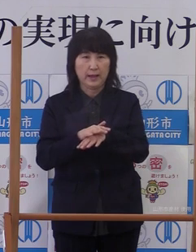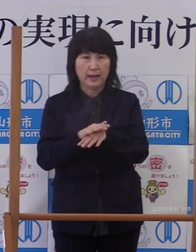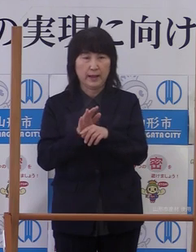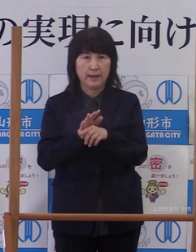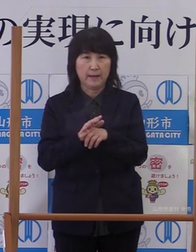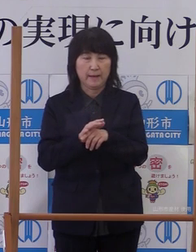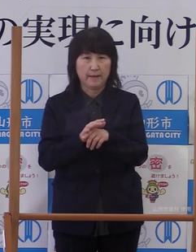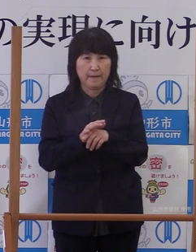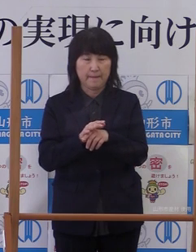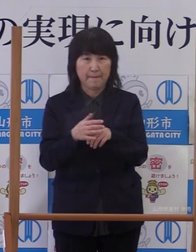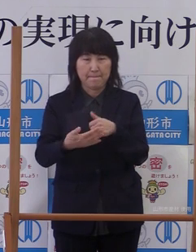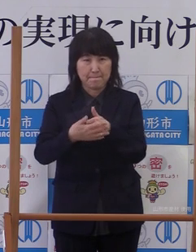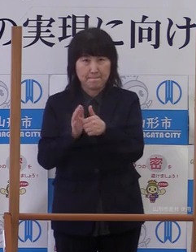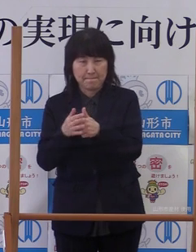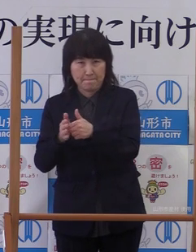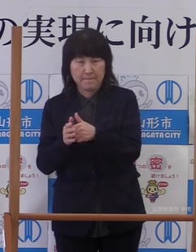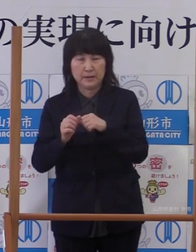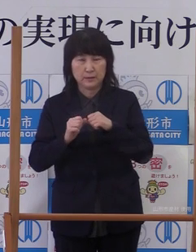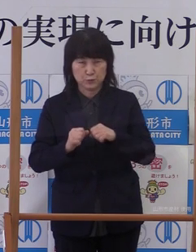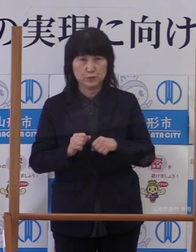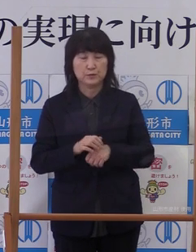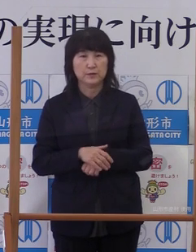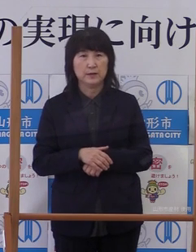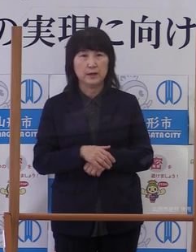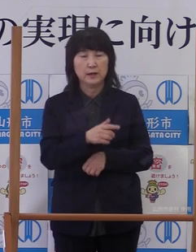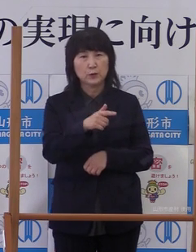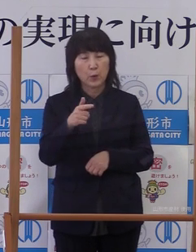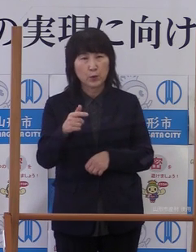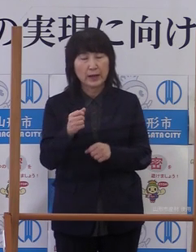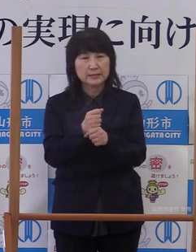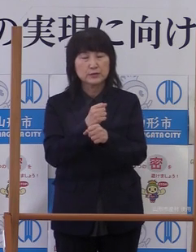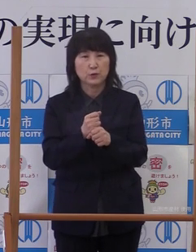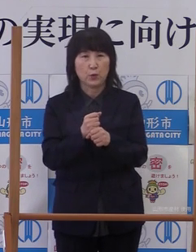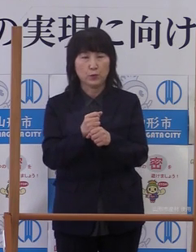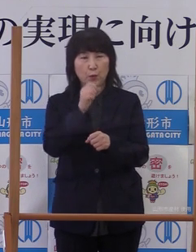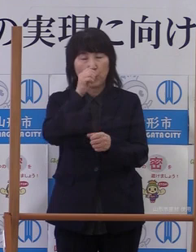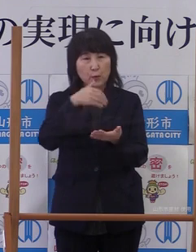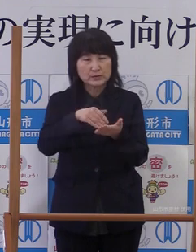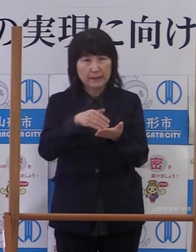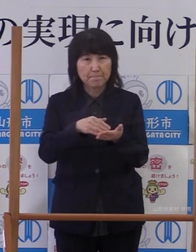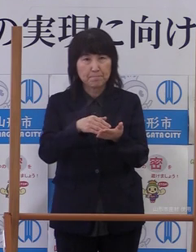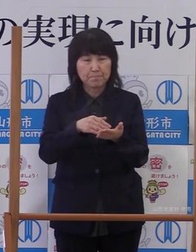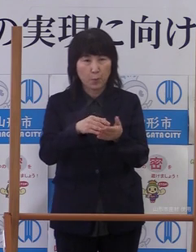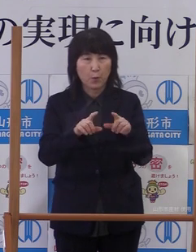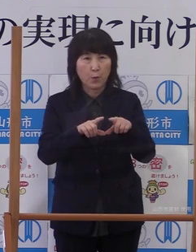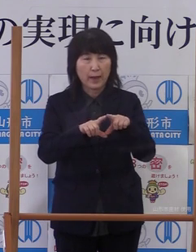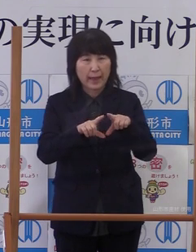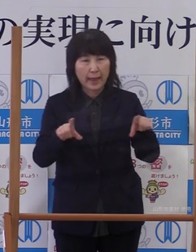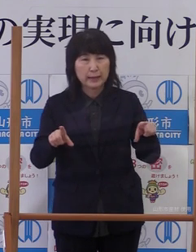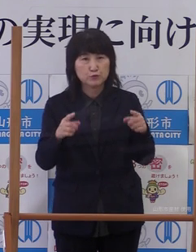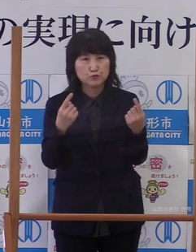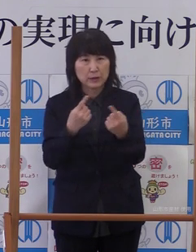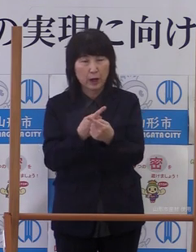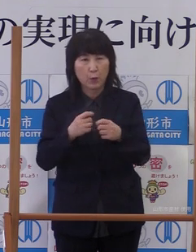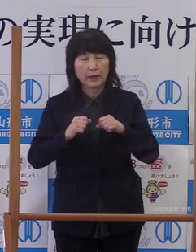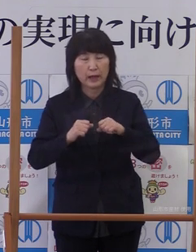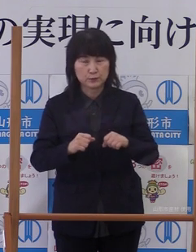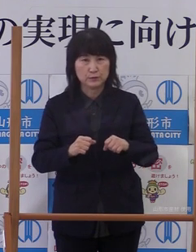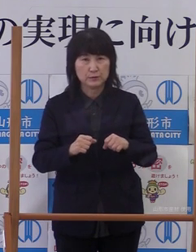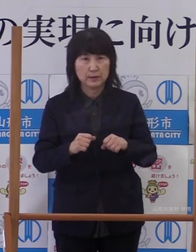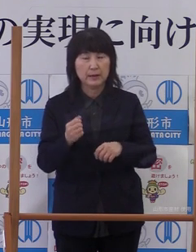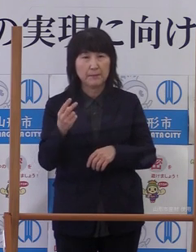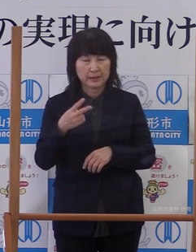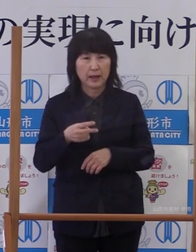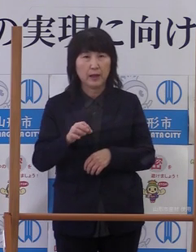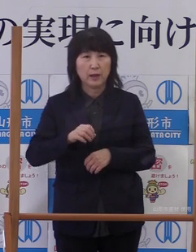をしていく、そしてさまざまな事業の予算執行の平準化を行っていく、あるいはその